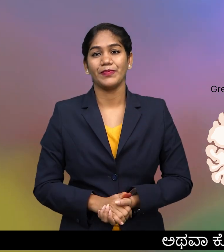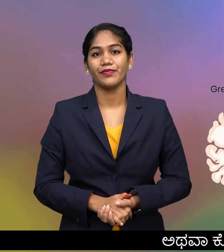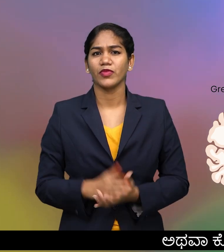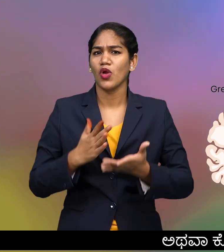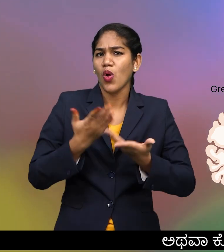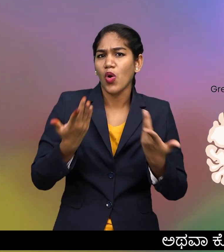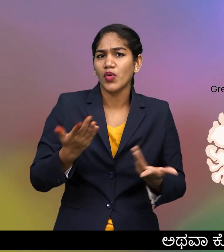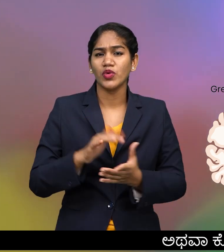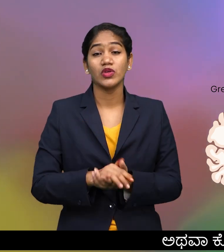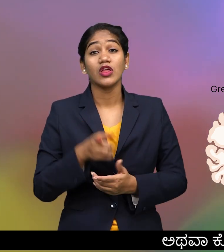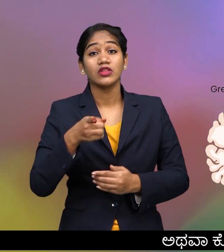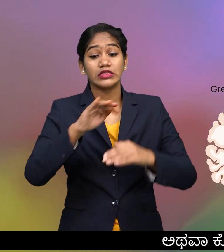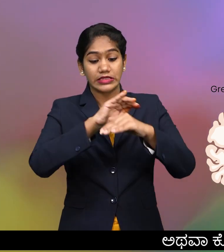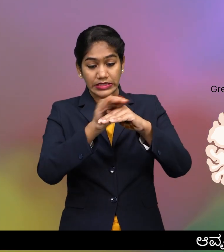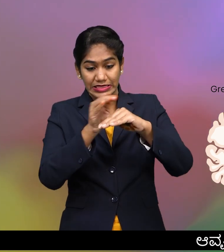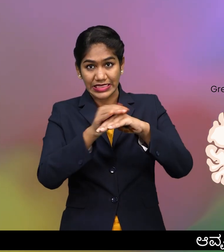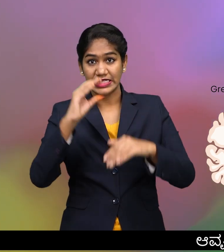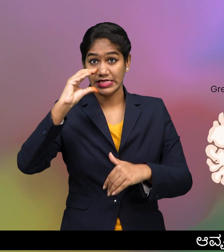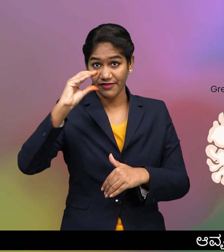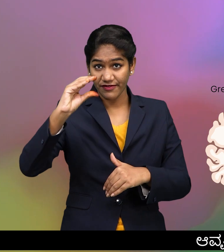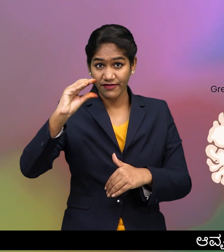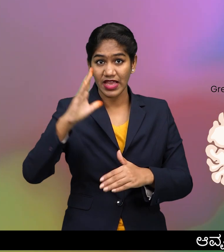ಅಥವಾ ಕೊಬ್ಬಿನ ಪೊರೆಗಳಿಂದ ಆವೃತವಾದವುಗಳು